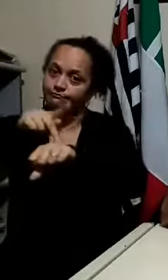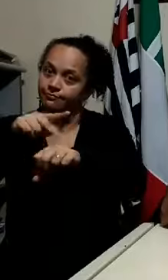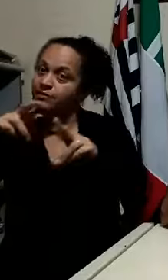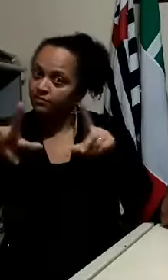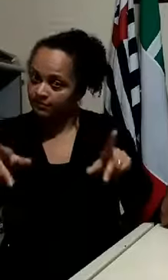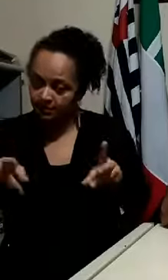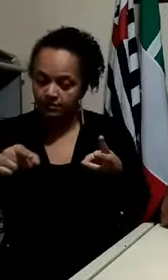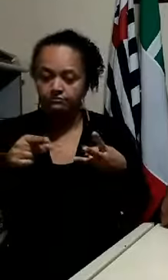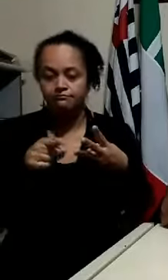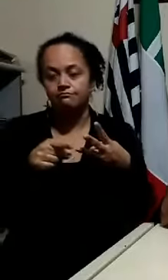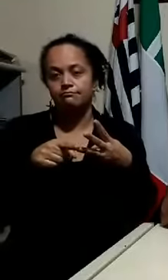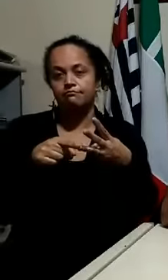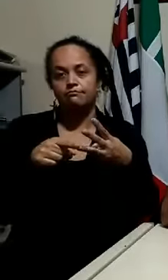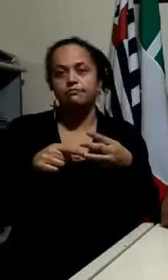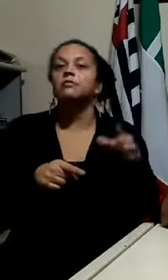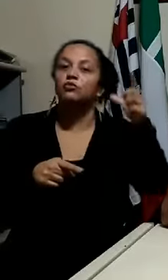diabo.